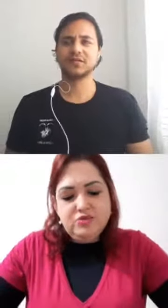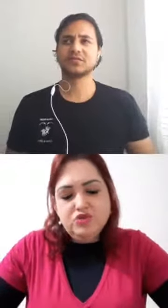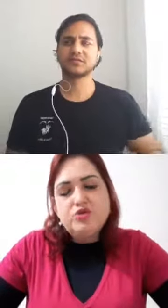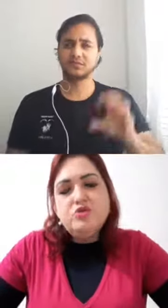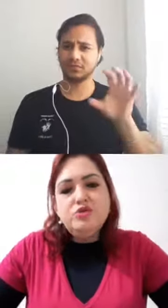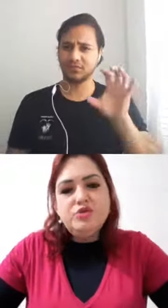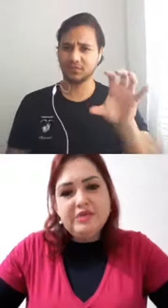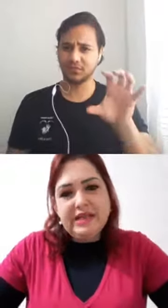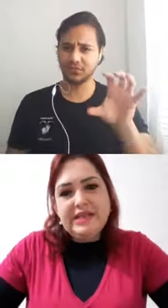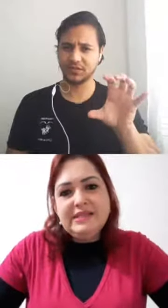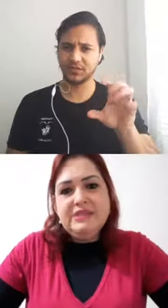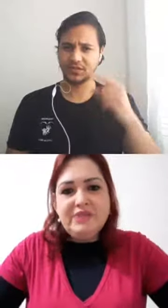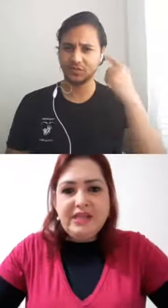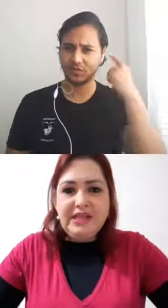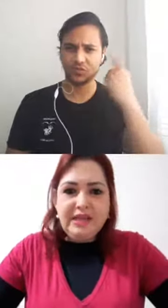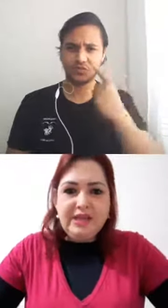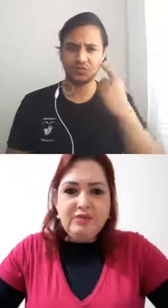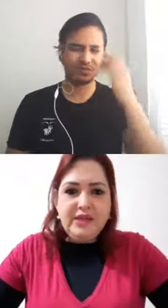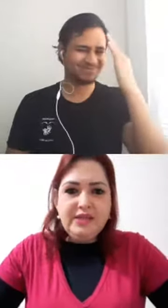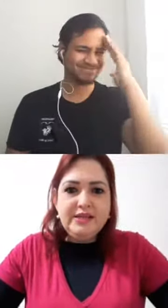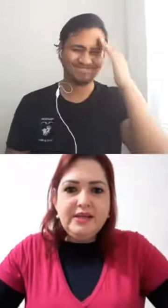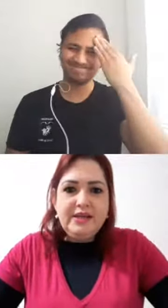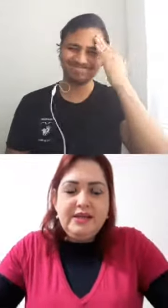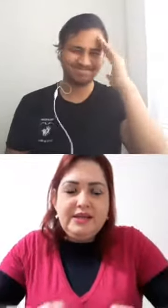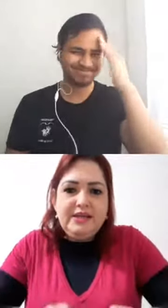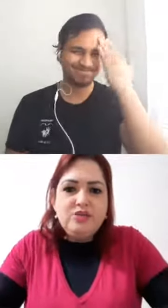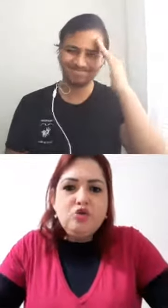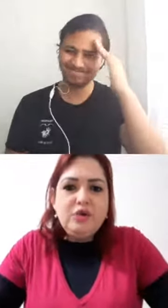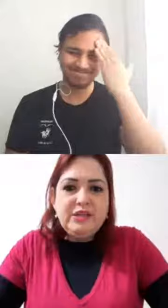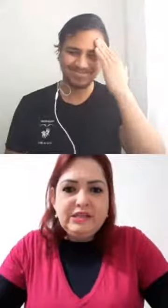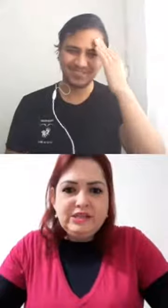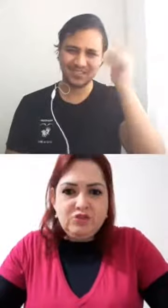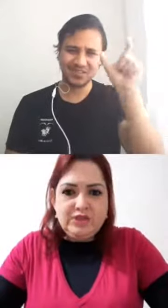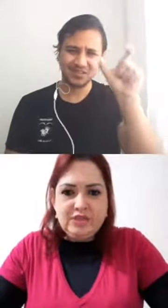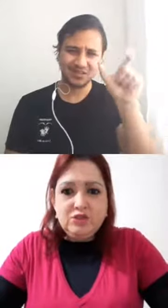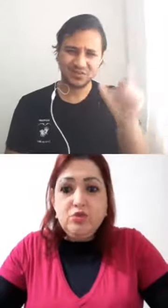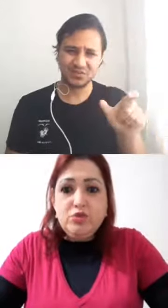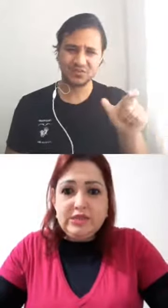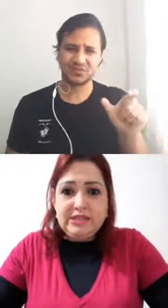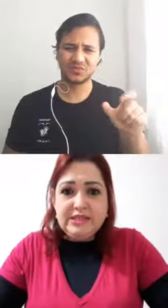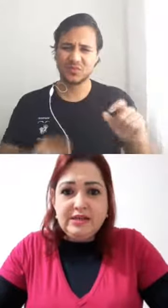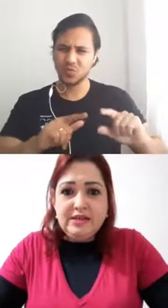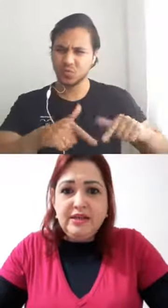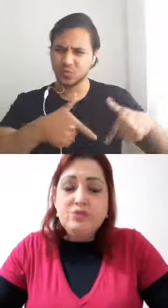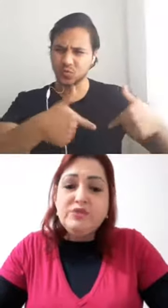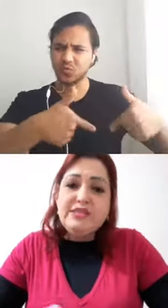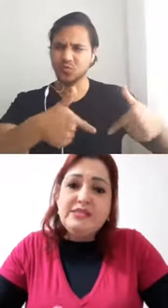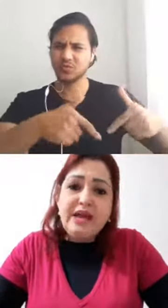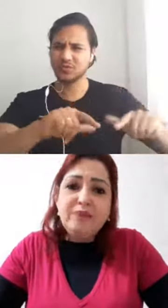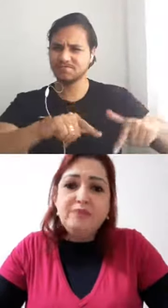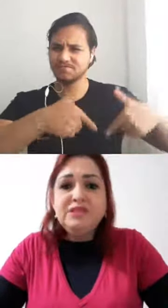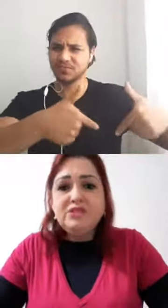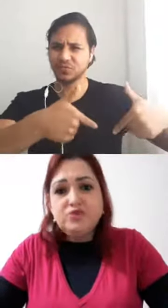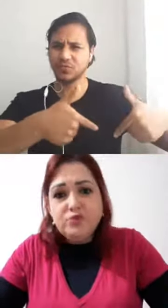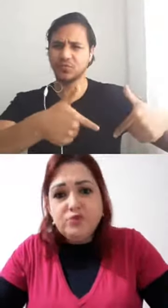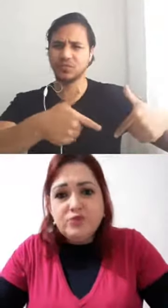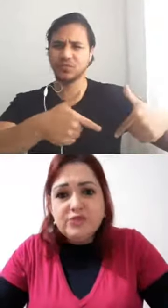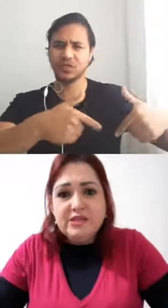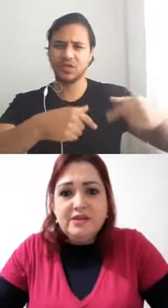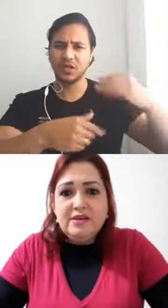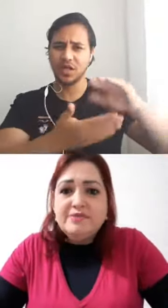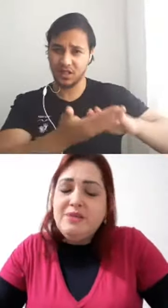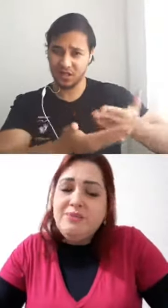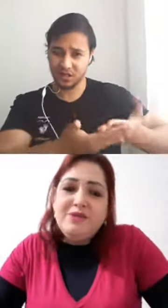assim, os surdos, eles não entenderam ainda que todas as nossas lutas, os intérpretes e